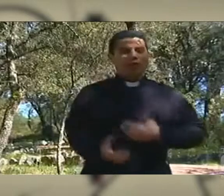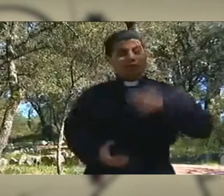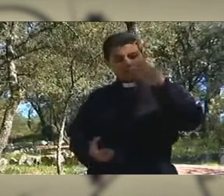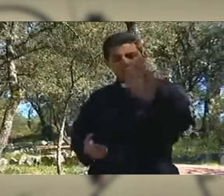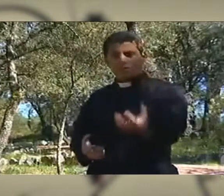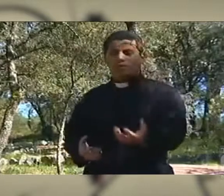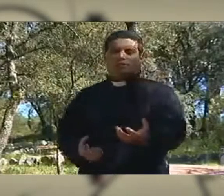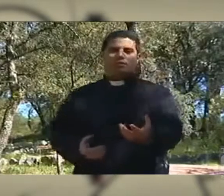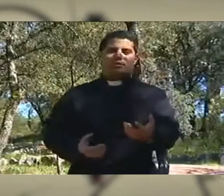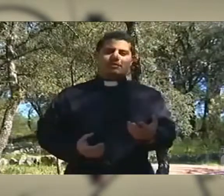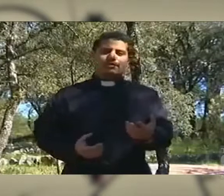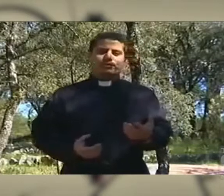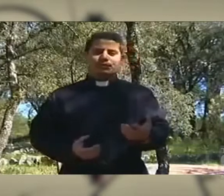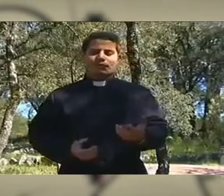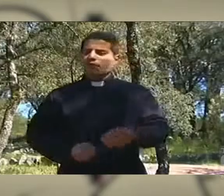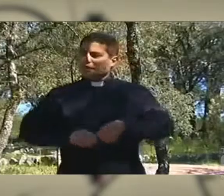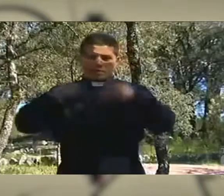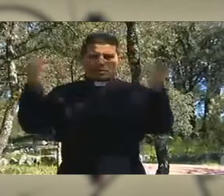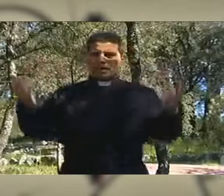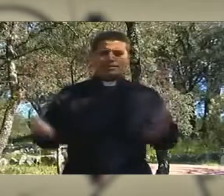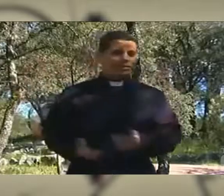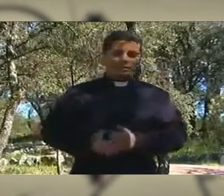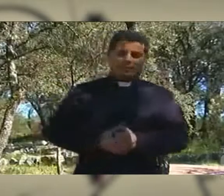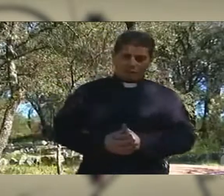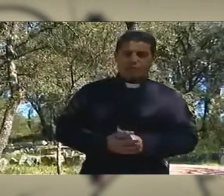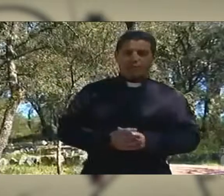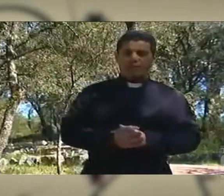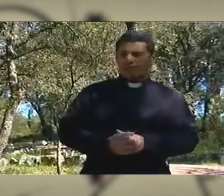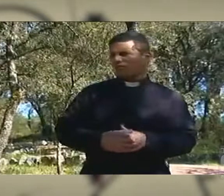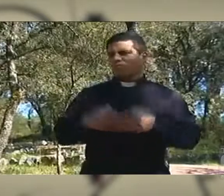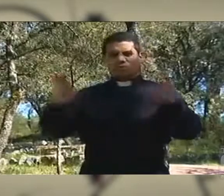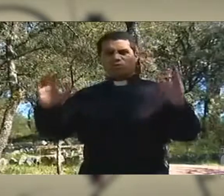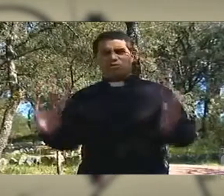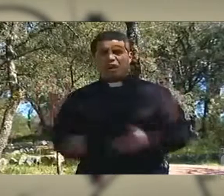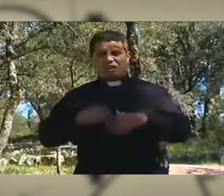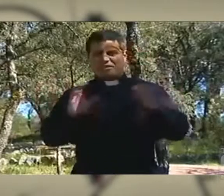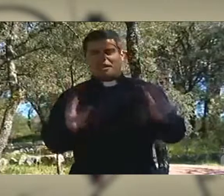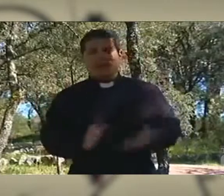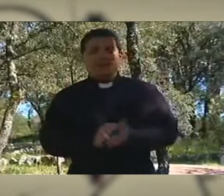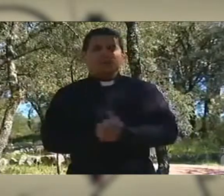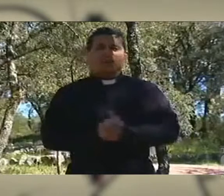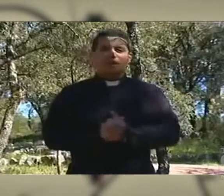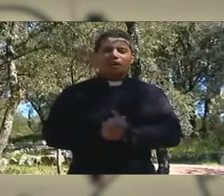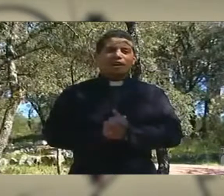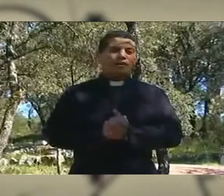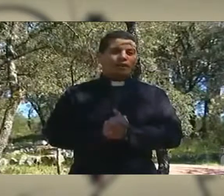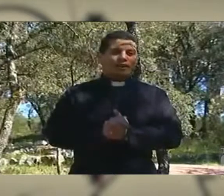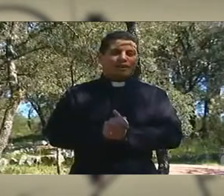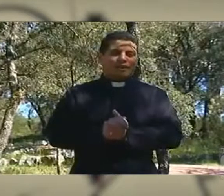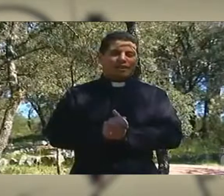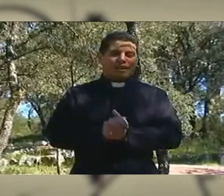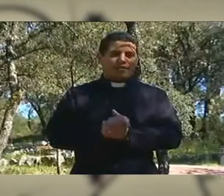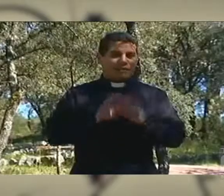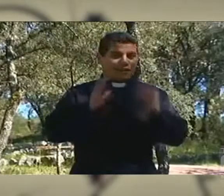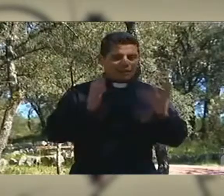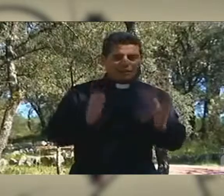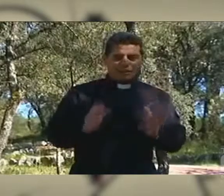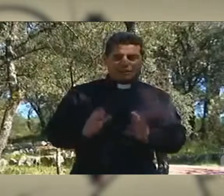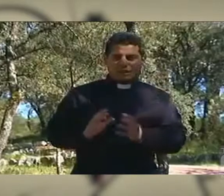da posição na igreja ou na sociedade, posição de serviço, nada nos impede de correspondermos